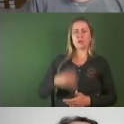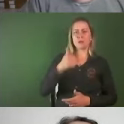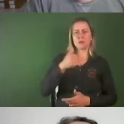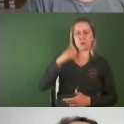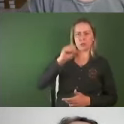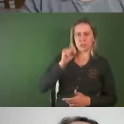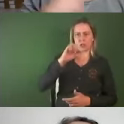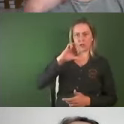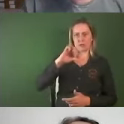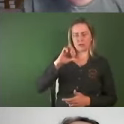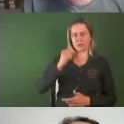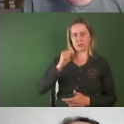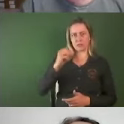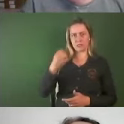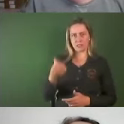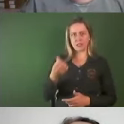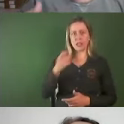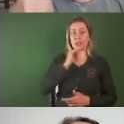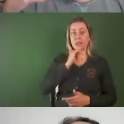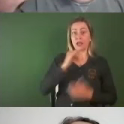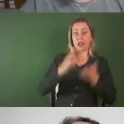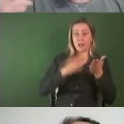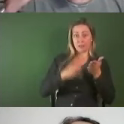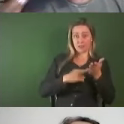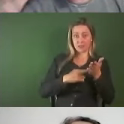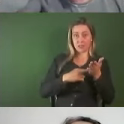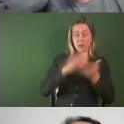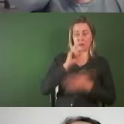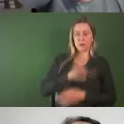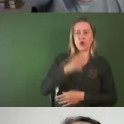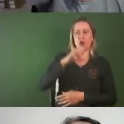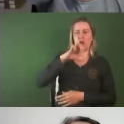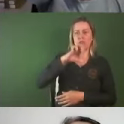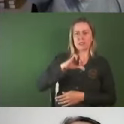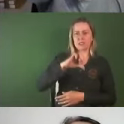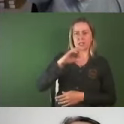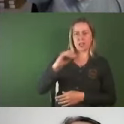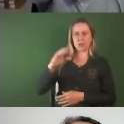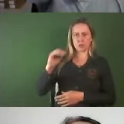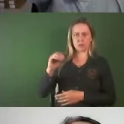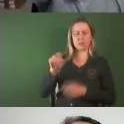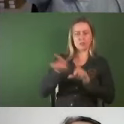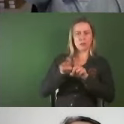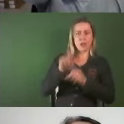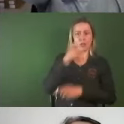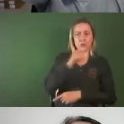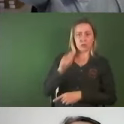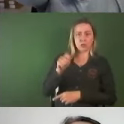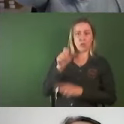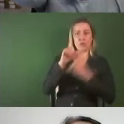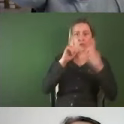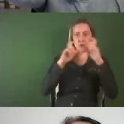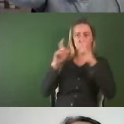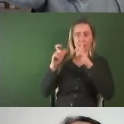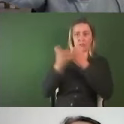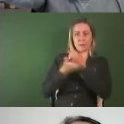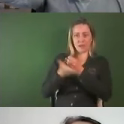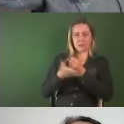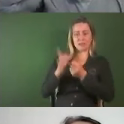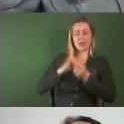1896, uma segunda revista lançada. 1900, a Associação de Fotógrafos Amadores é criada,